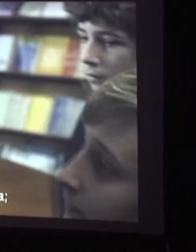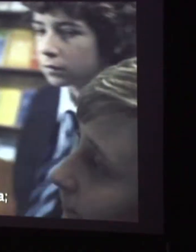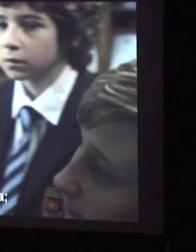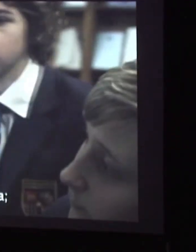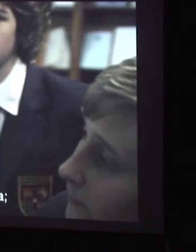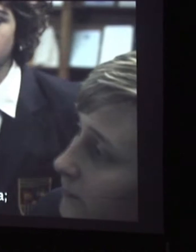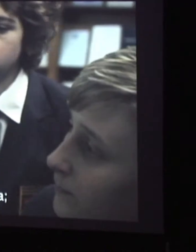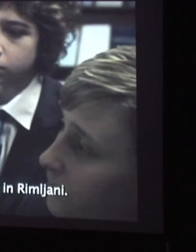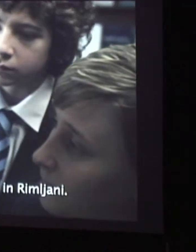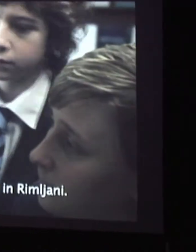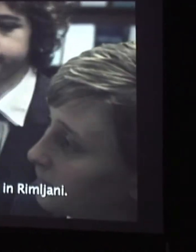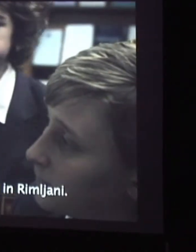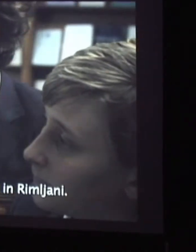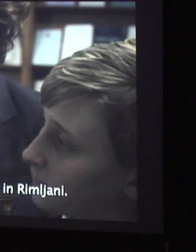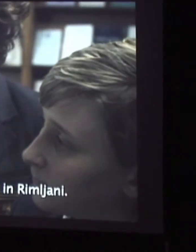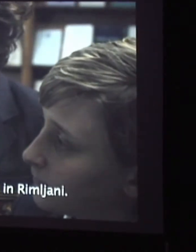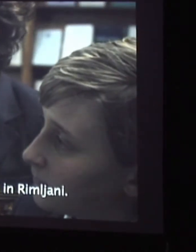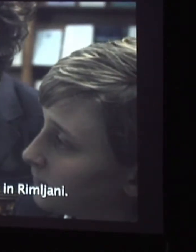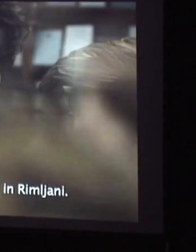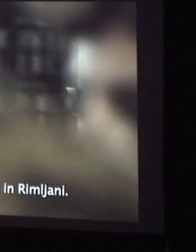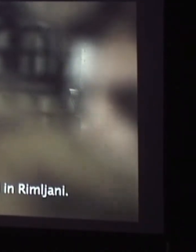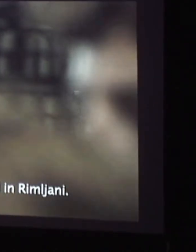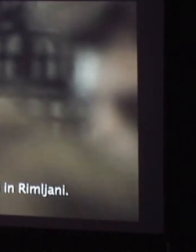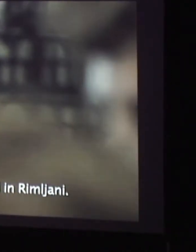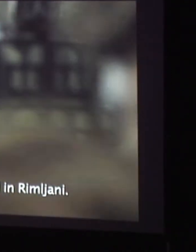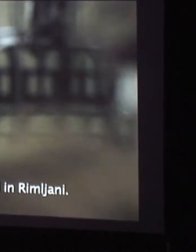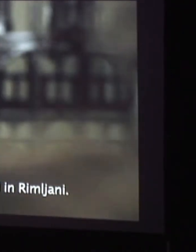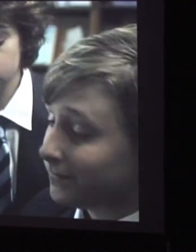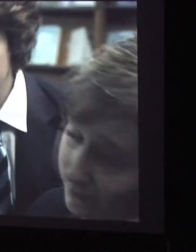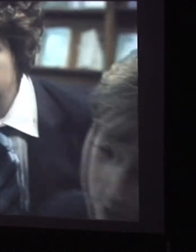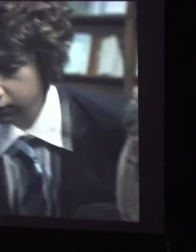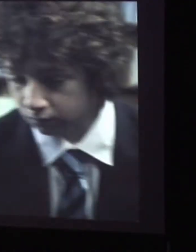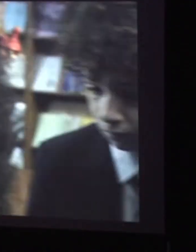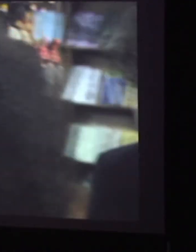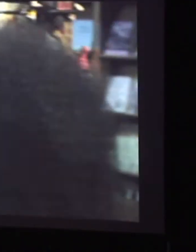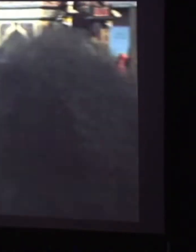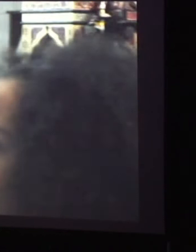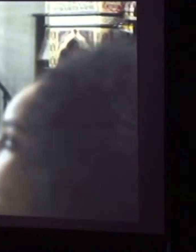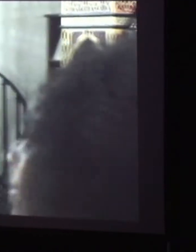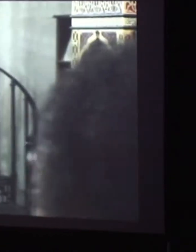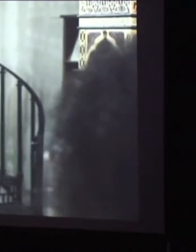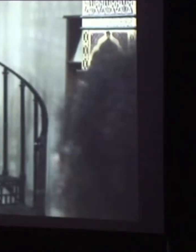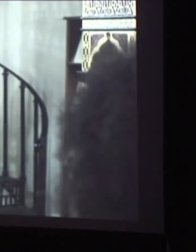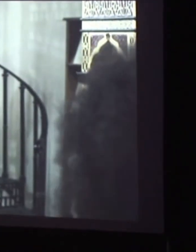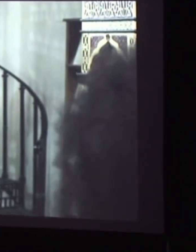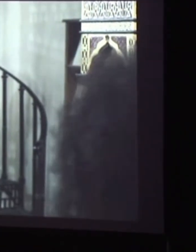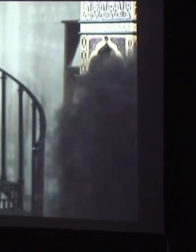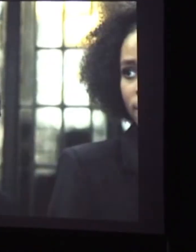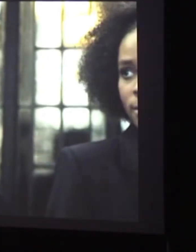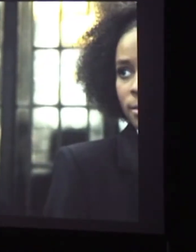Come on, it's probably not worth it. Everyone knows that the Greeks and Romans invented everything anyway. Oh, did they